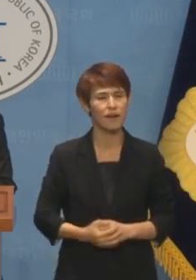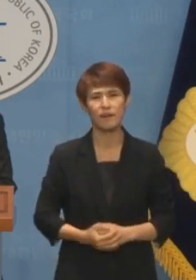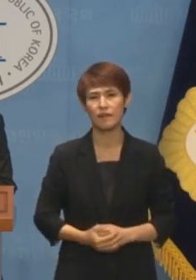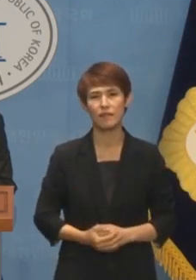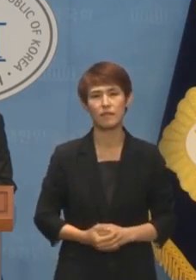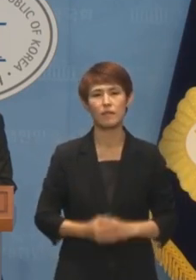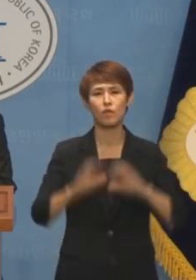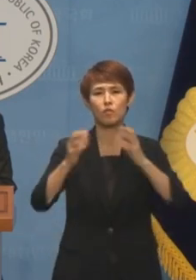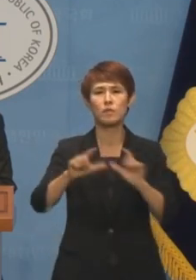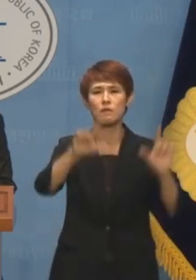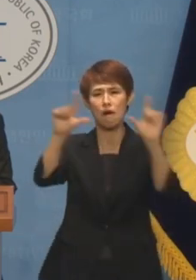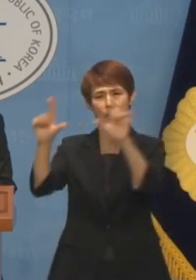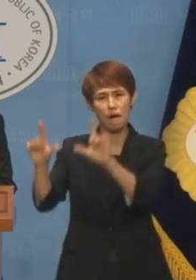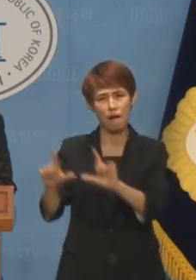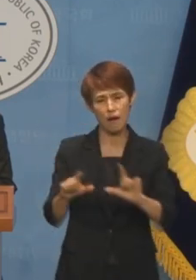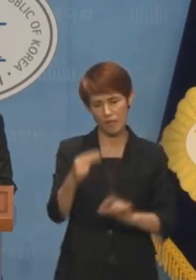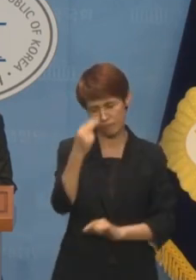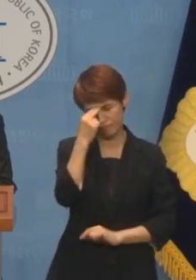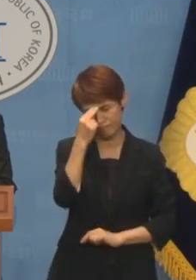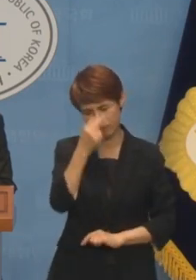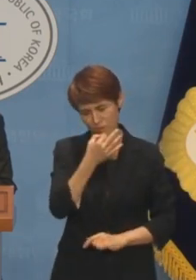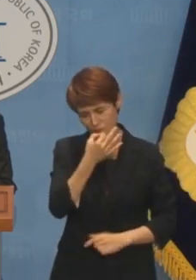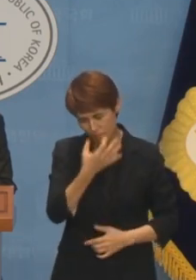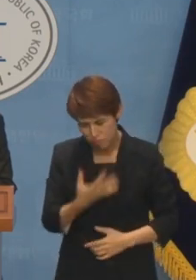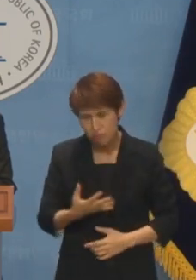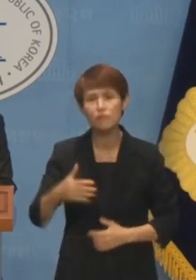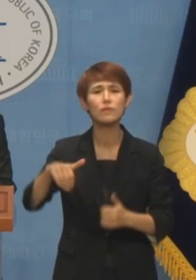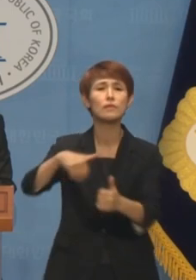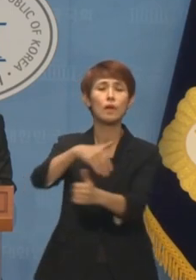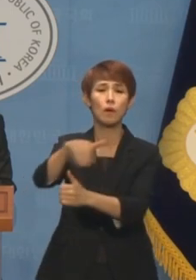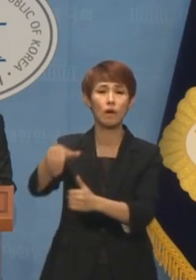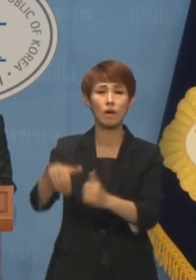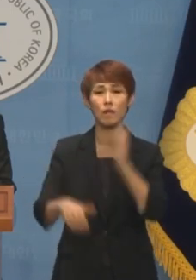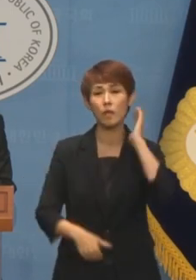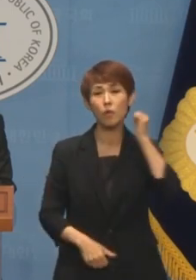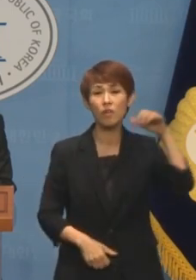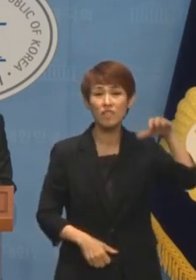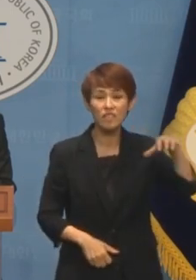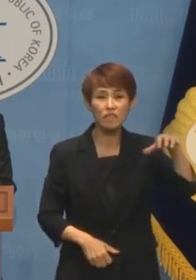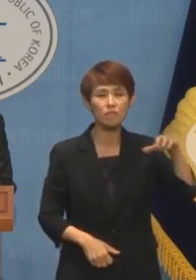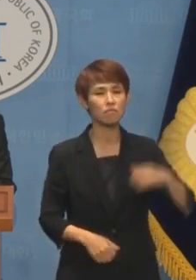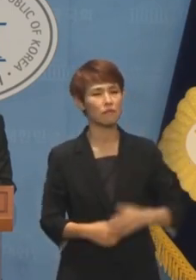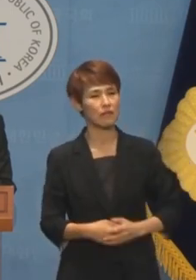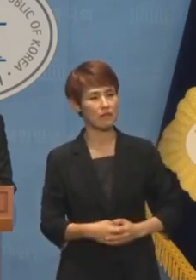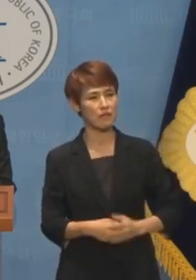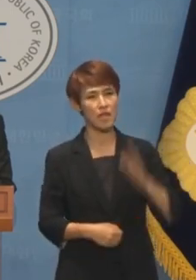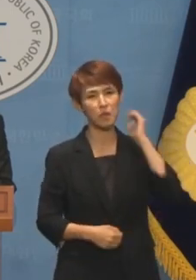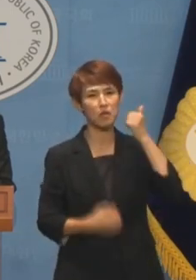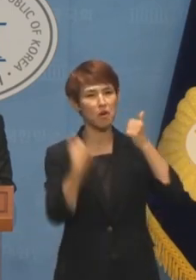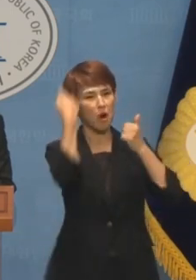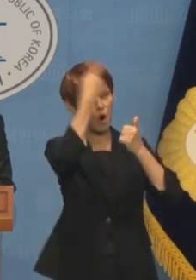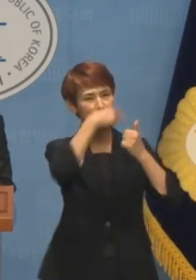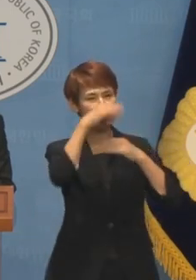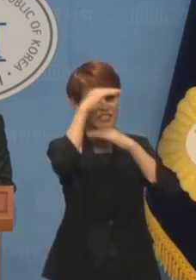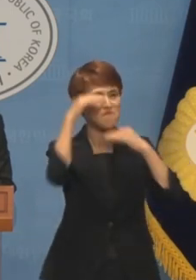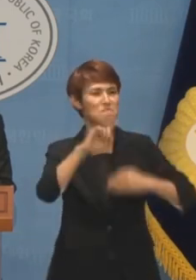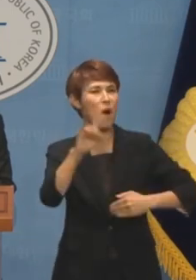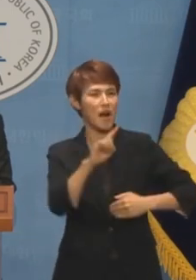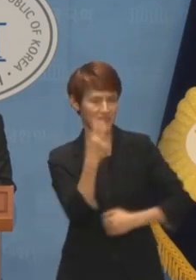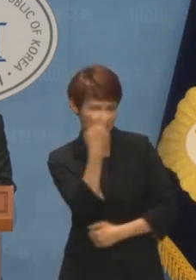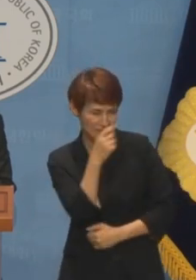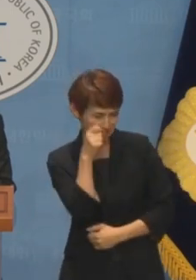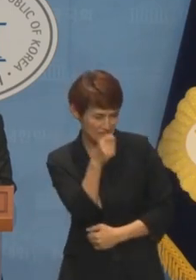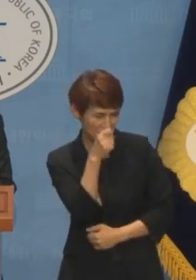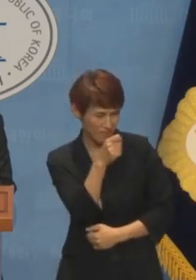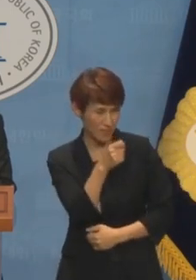국민의 삶이 그 어느 때보다도 어려운데 대통령실은 한가하게 대통령의 초상 사진이 잘렸는지나 따지고